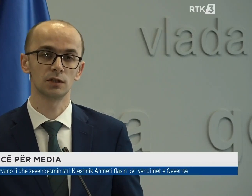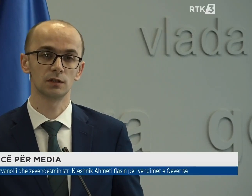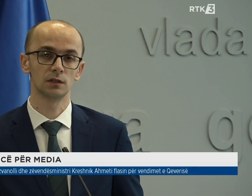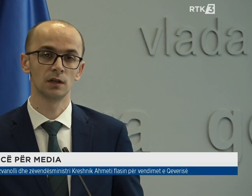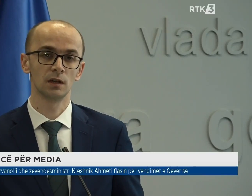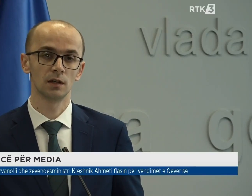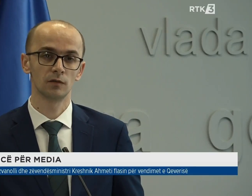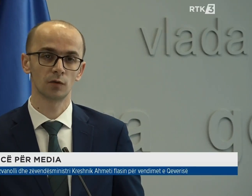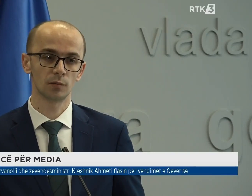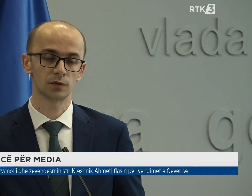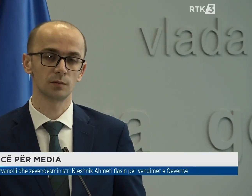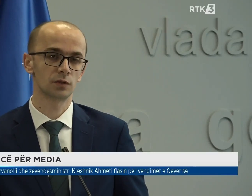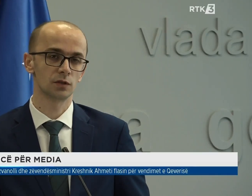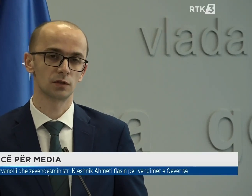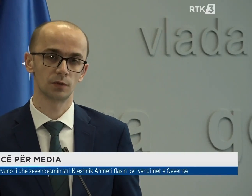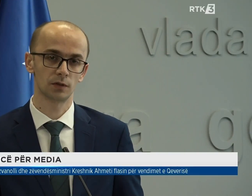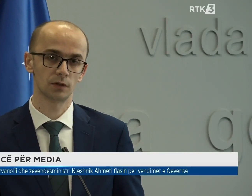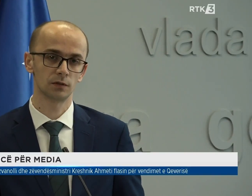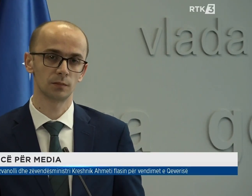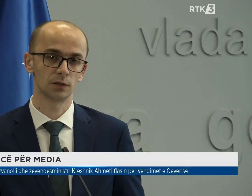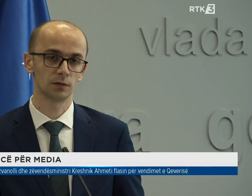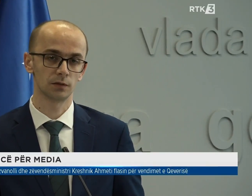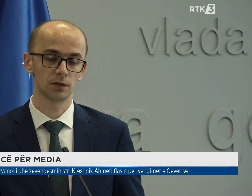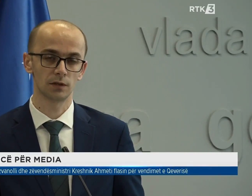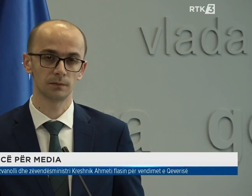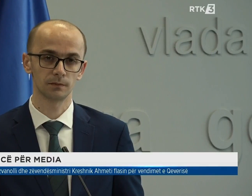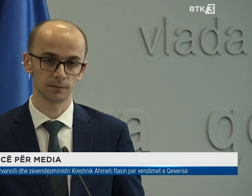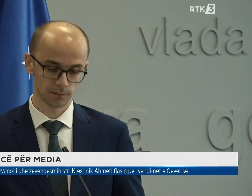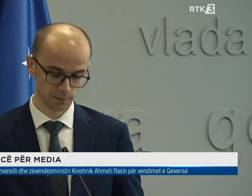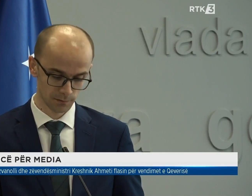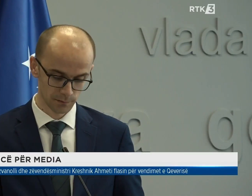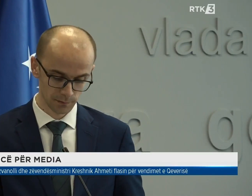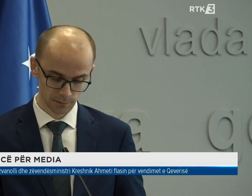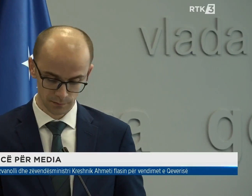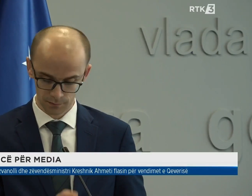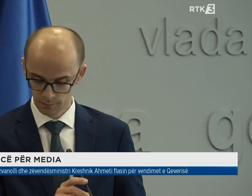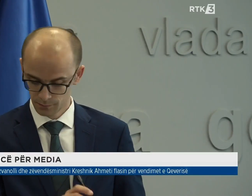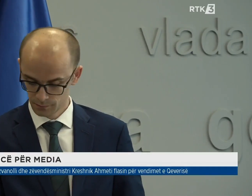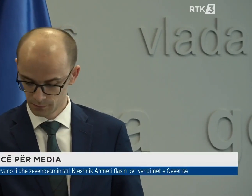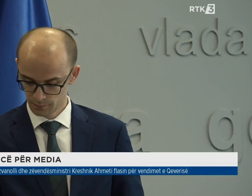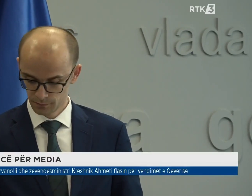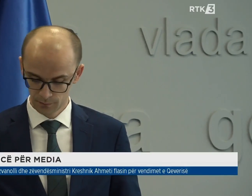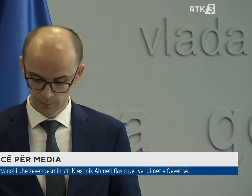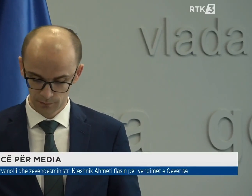në Këshillin e Evropës dhe besoj që për këtë pajtohen të gjithë.